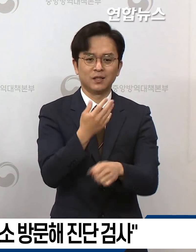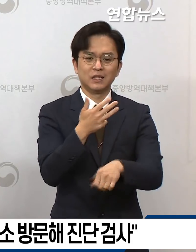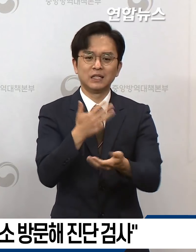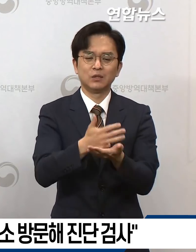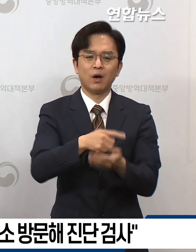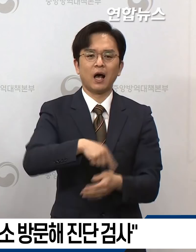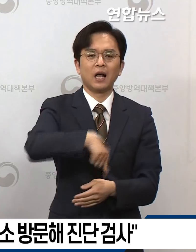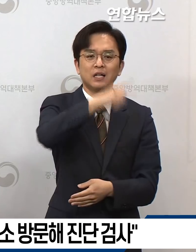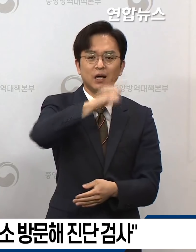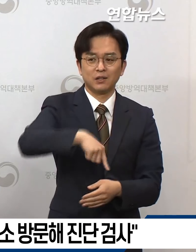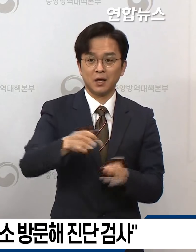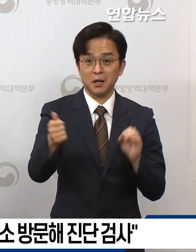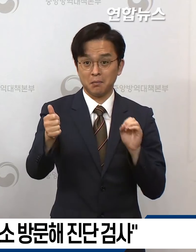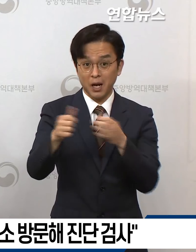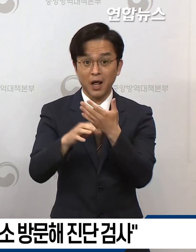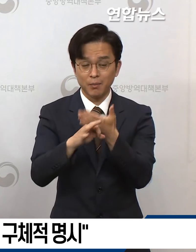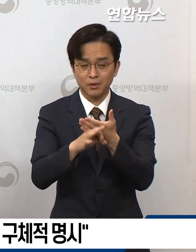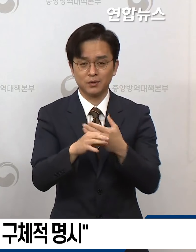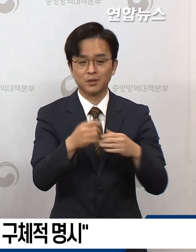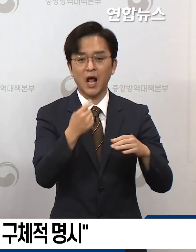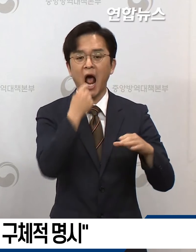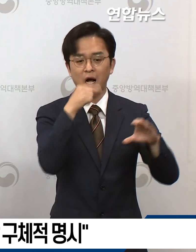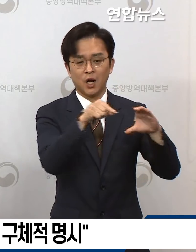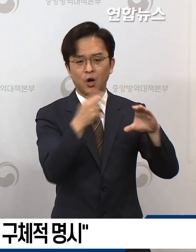실시해 줄 것을 요청하였습니다.